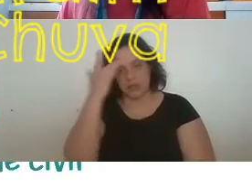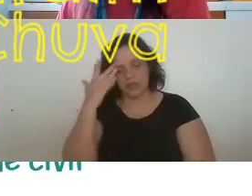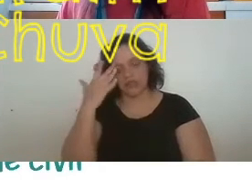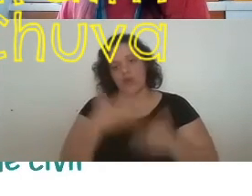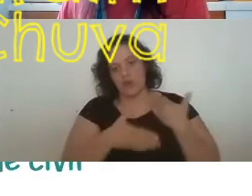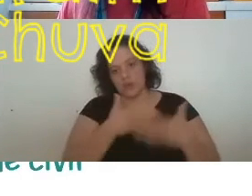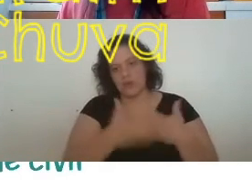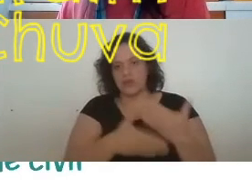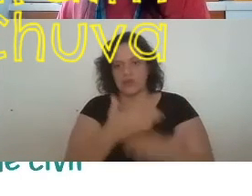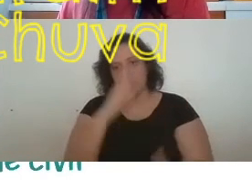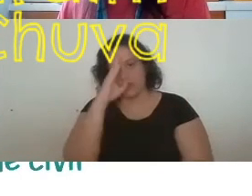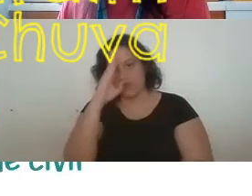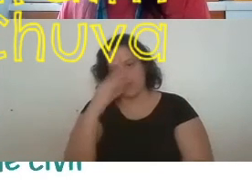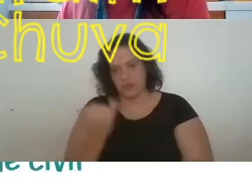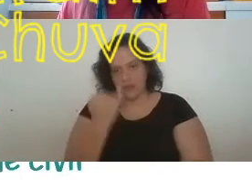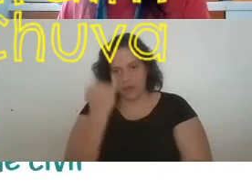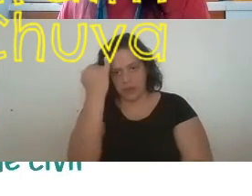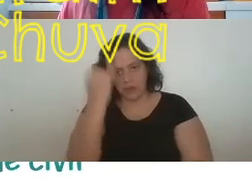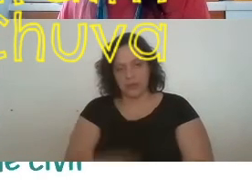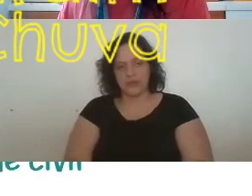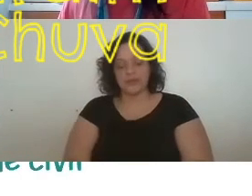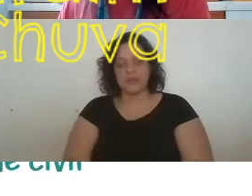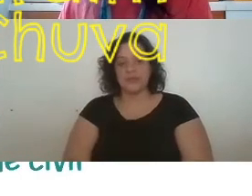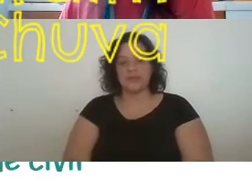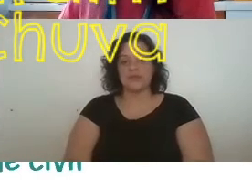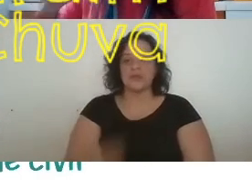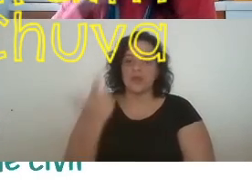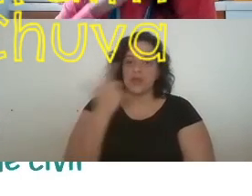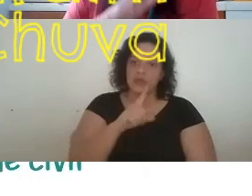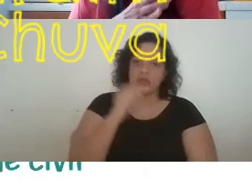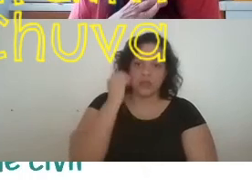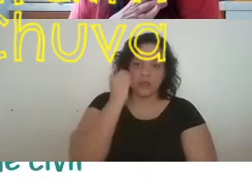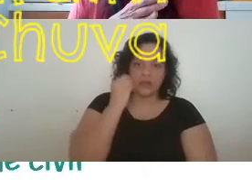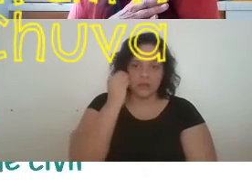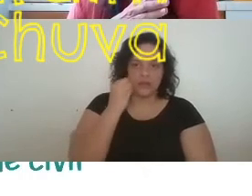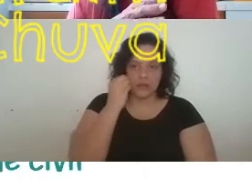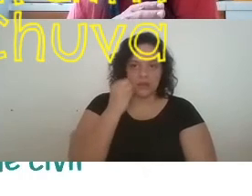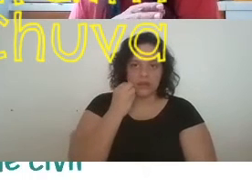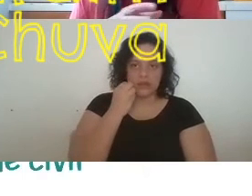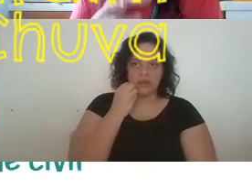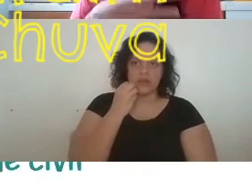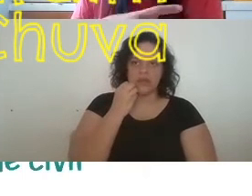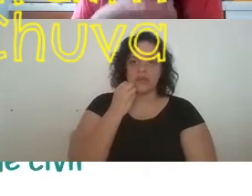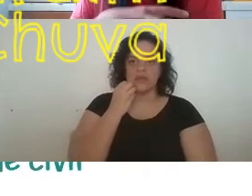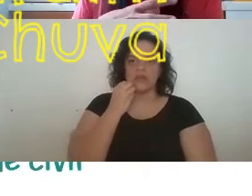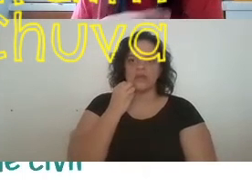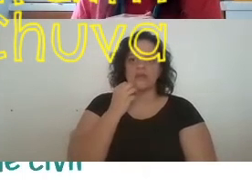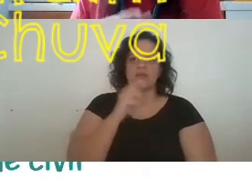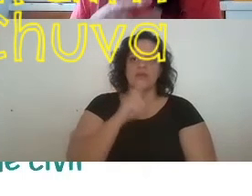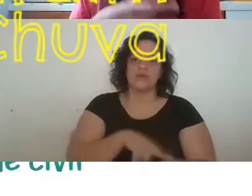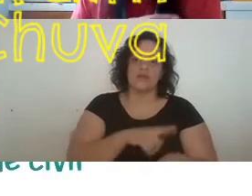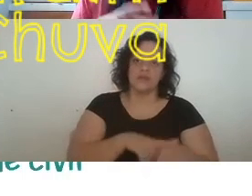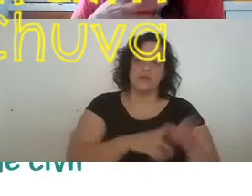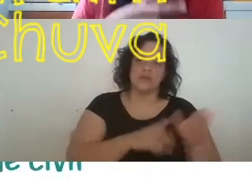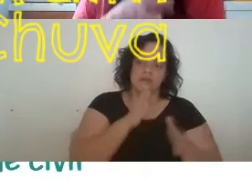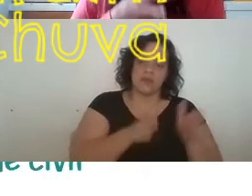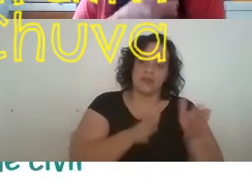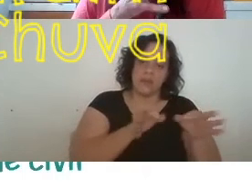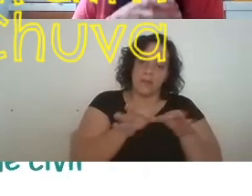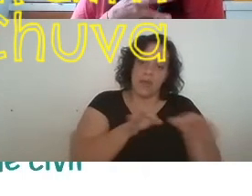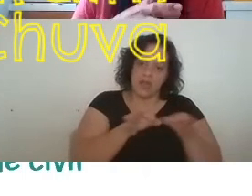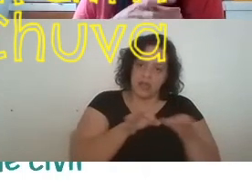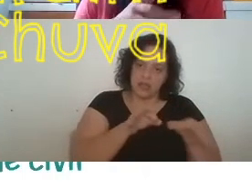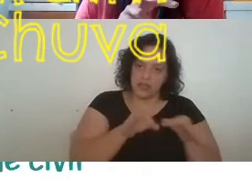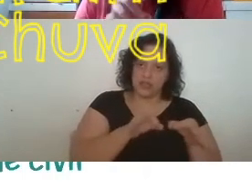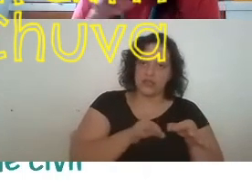fundamental, para que a gente possa experimentar uma visão sistêmica, tanto durante o planejamento, né, então que a gente, na UVAIAS, a